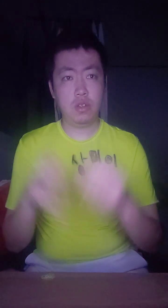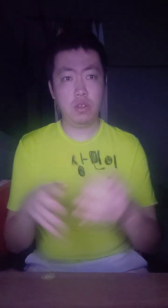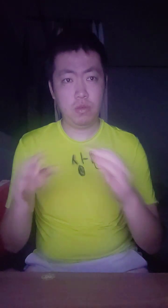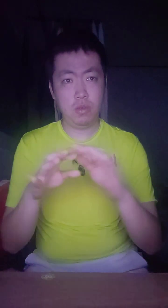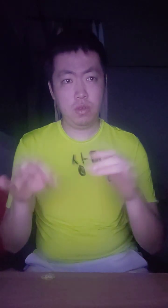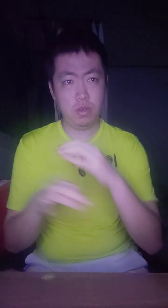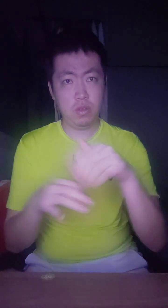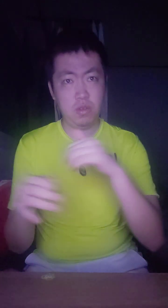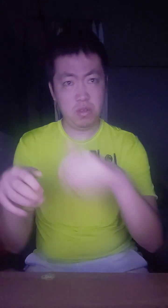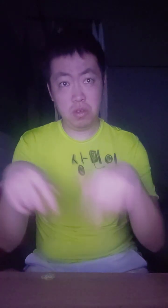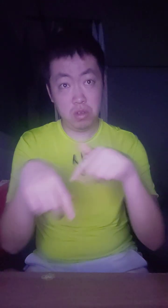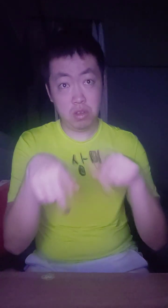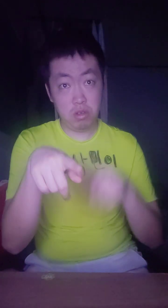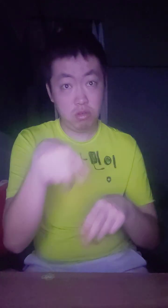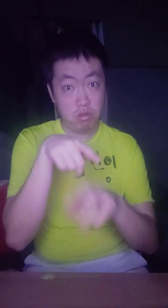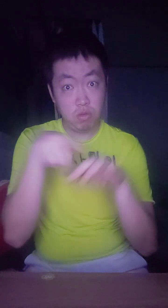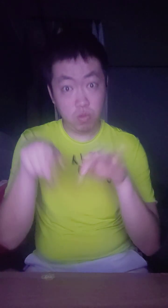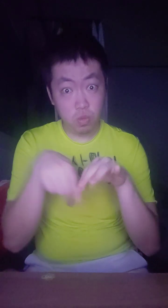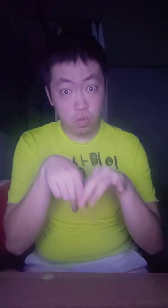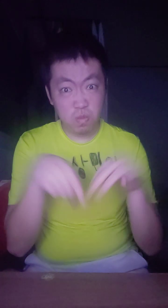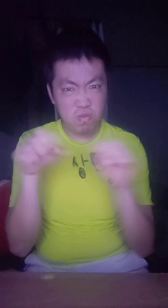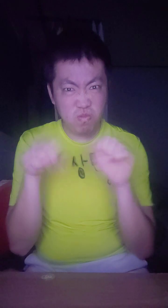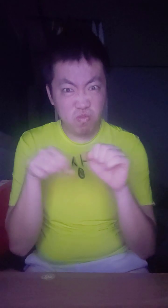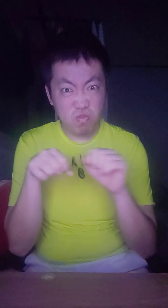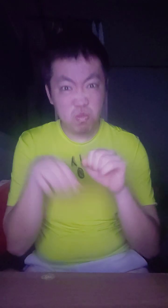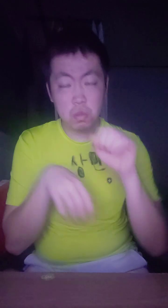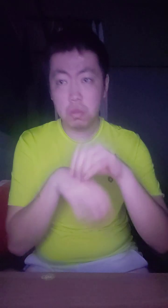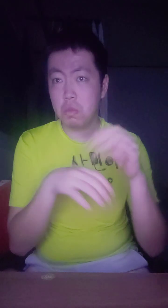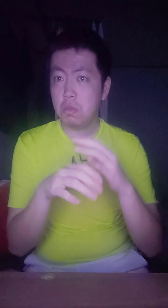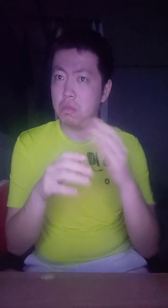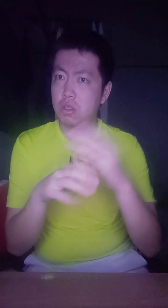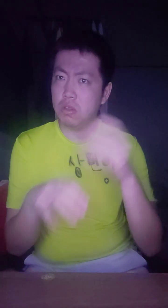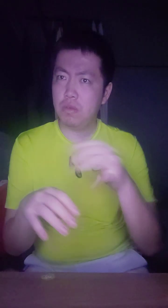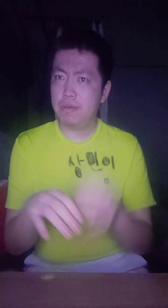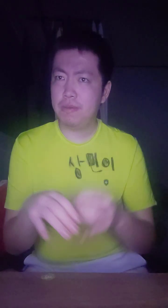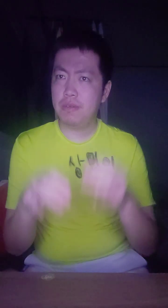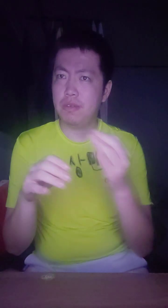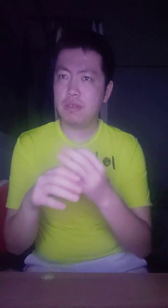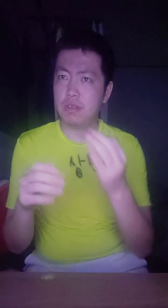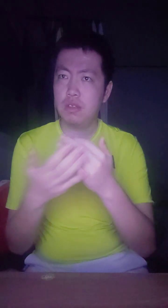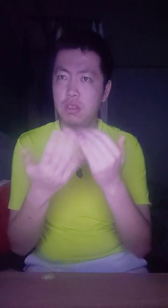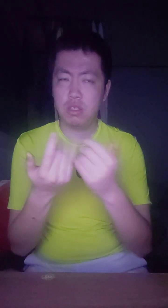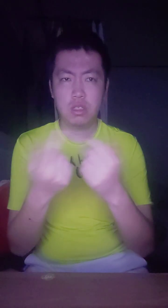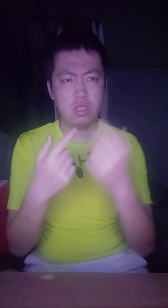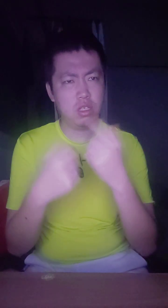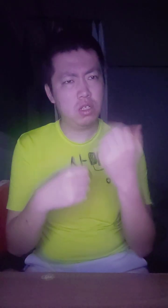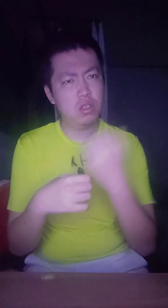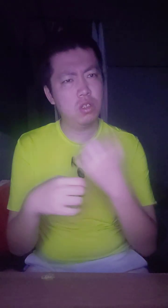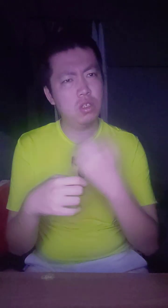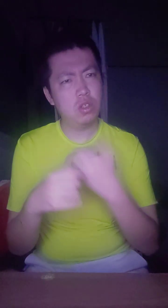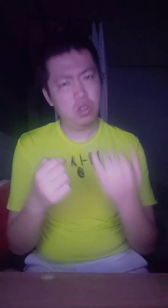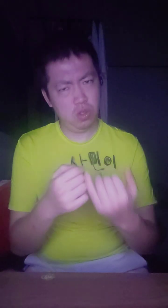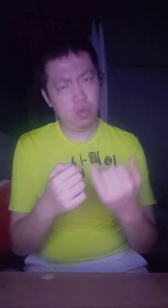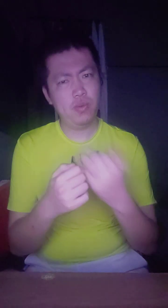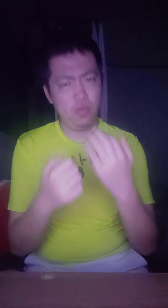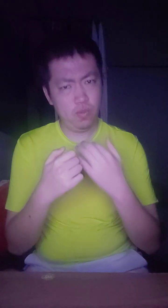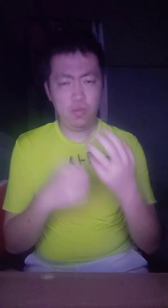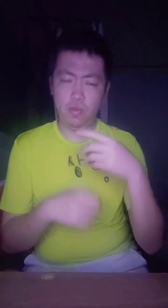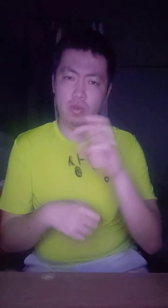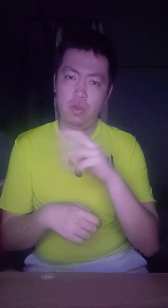휩쓸려 들어가서 막연한 공포심을 유발한다든가 아니면 선처를 받는다든가 그런 또 원인들이